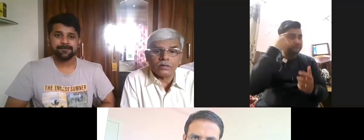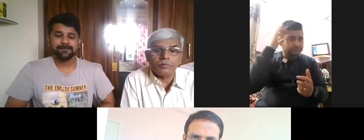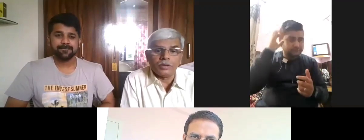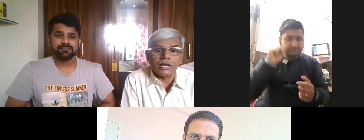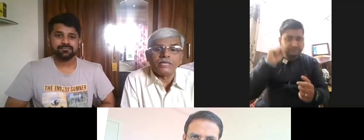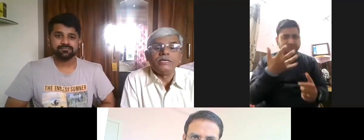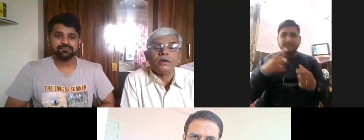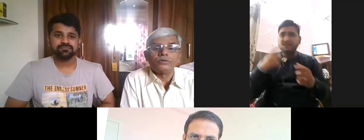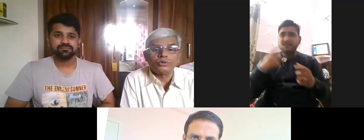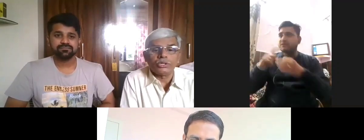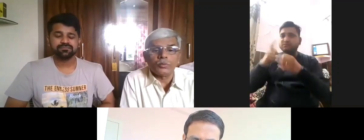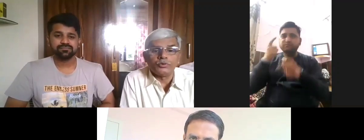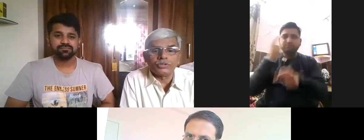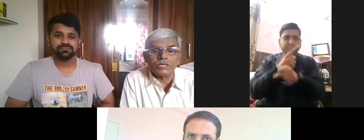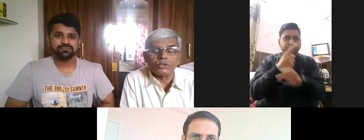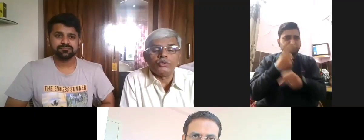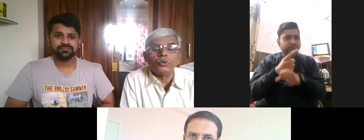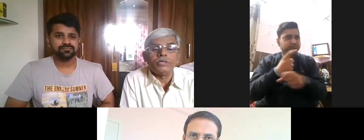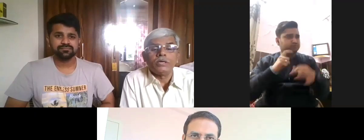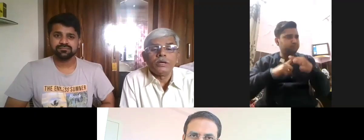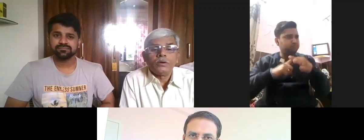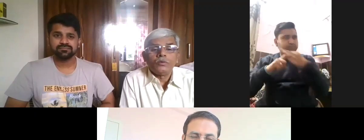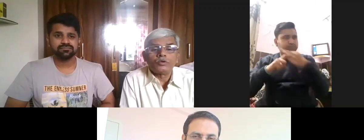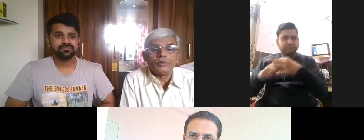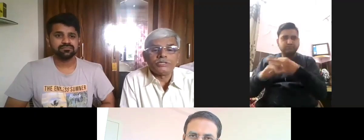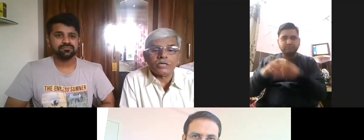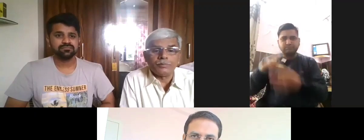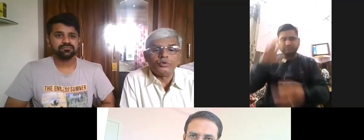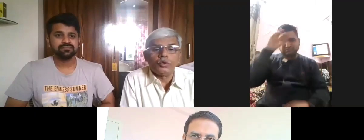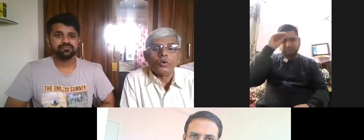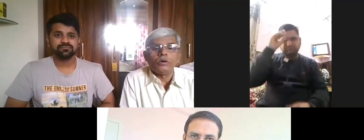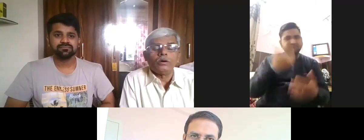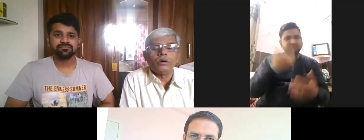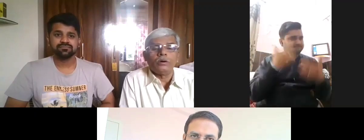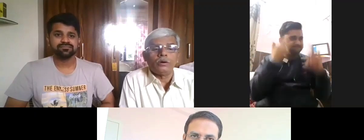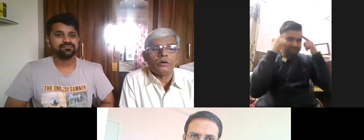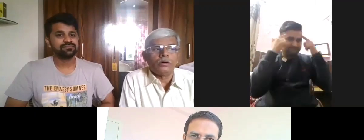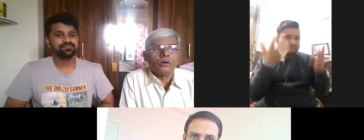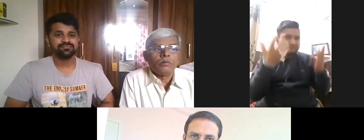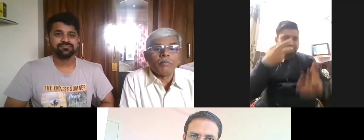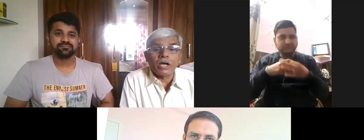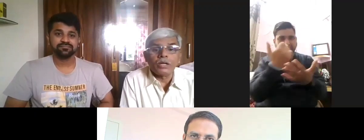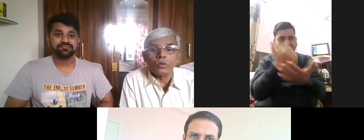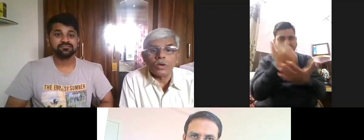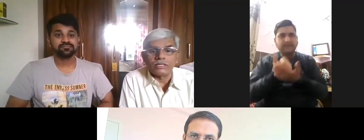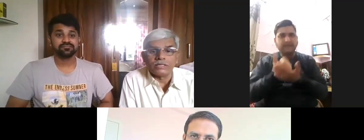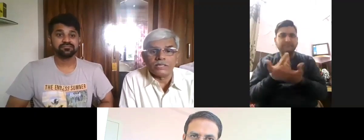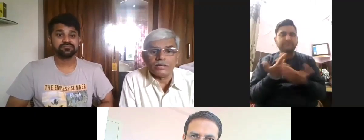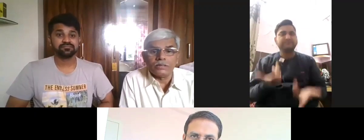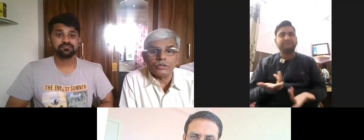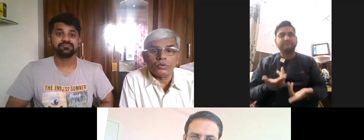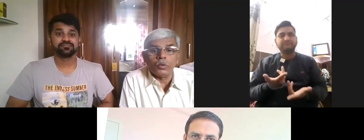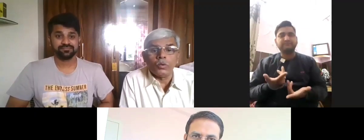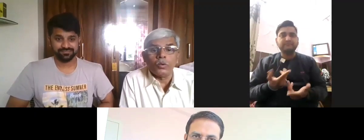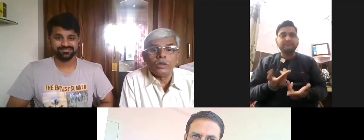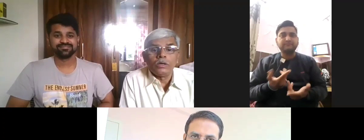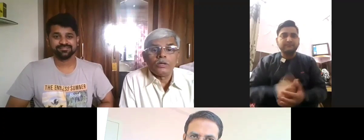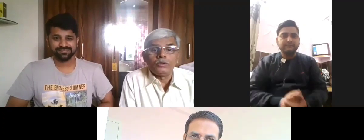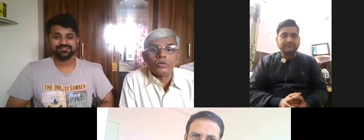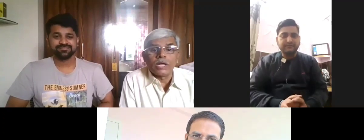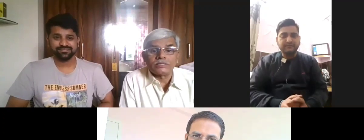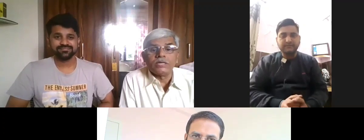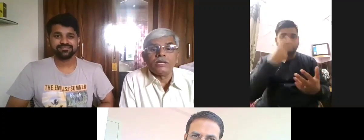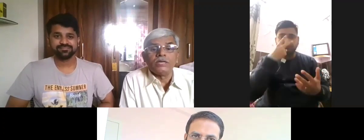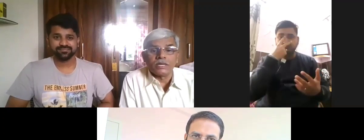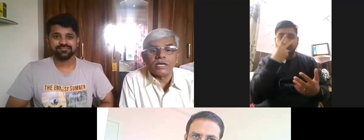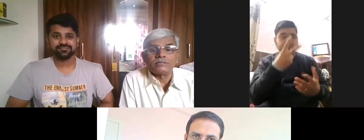सार्थक नई सुजन को पूछ रहे थे, जो भी उसमें सब जो माहिर लोग आते थे, जो